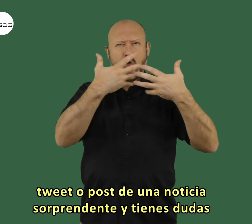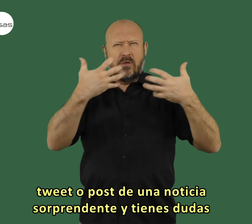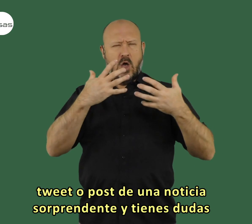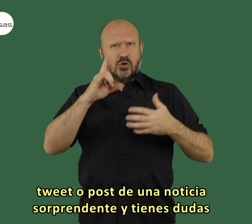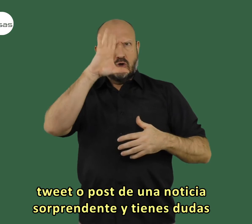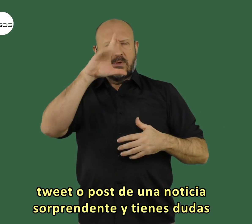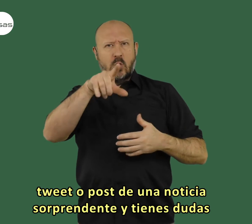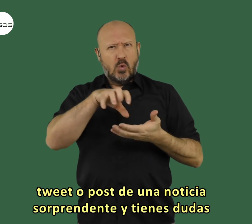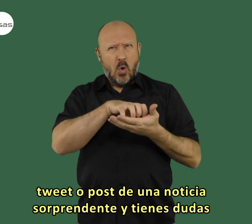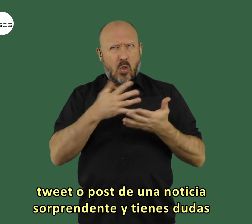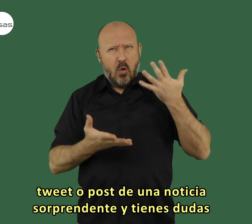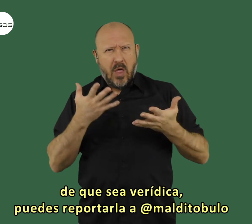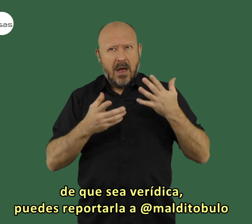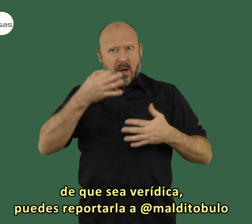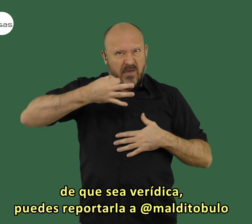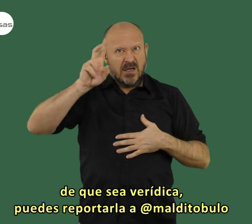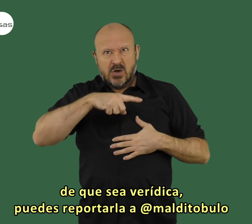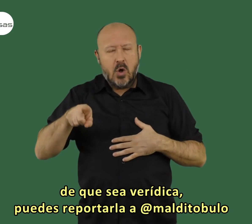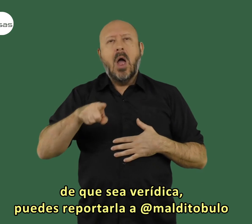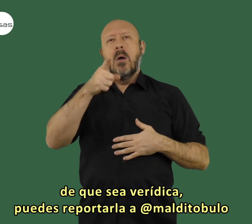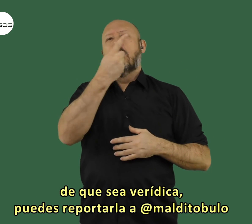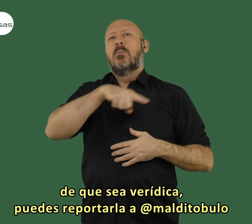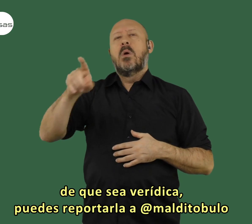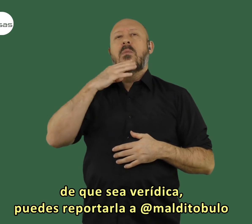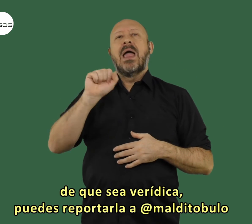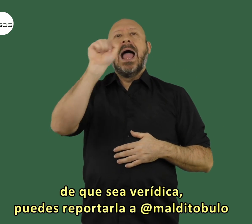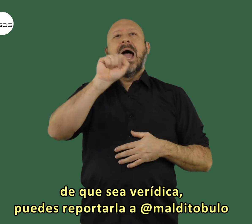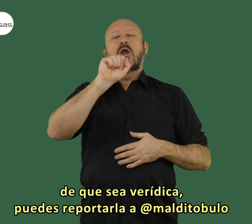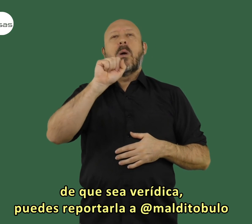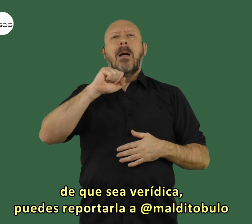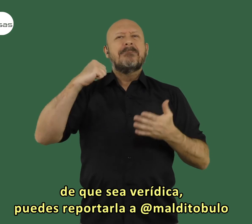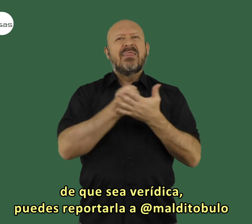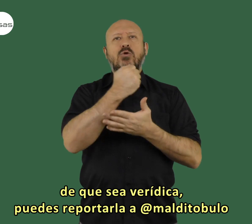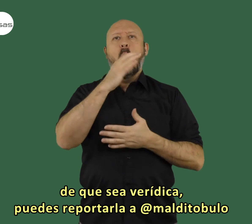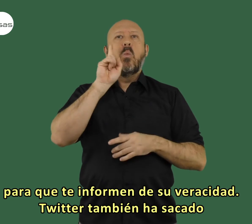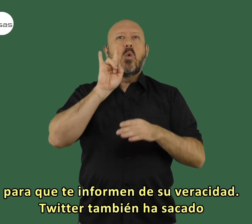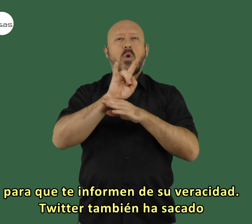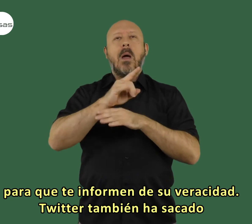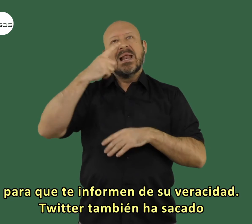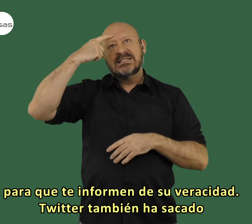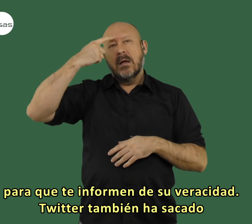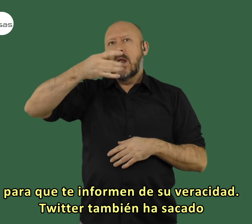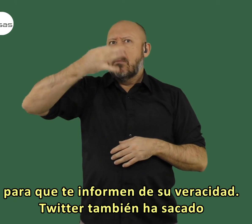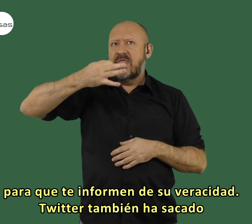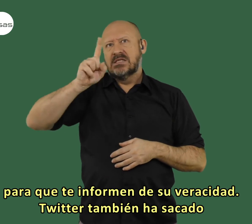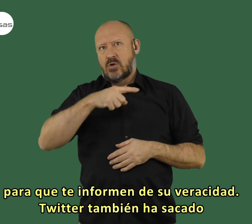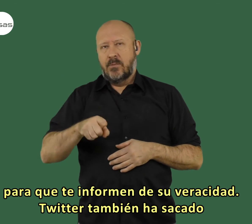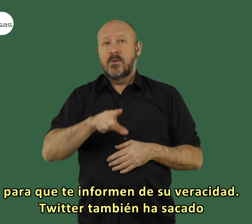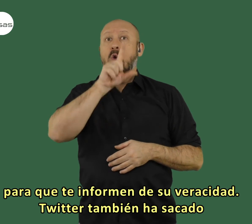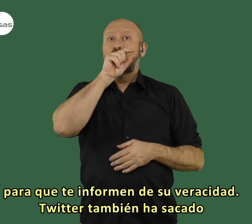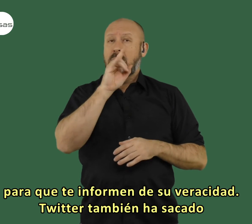de una noticia sorprendente y tienes dudas de que sea verídica, puedes reportarla a @malditobulo para que te informen de su